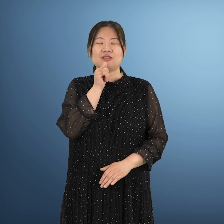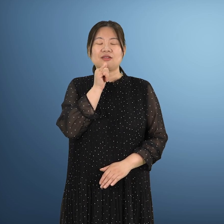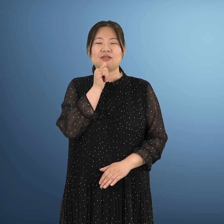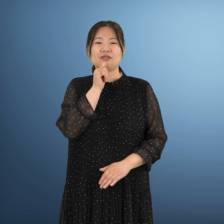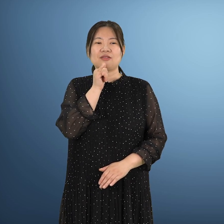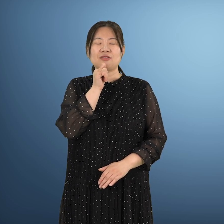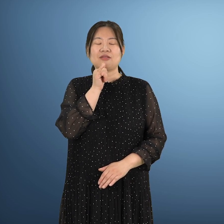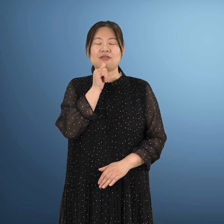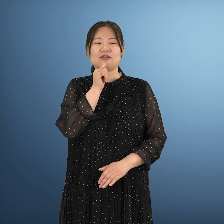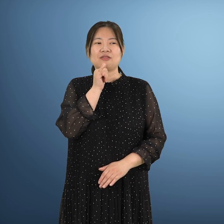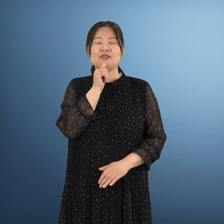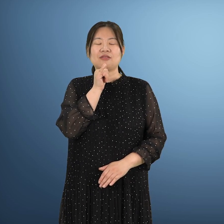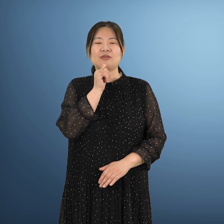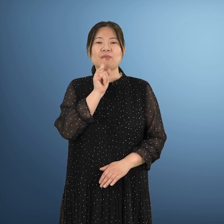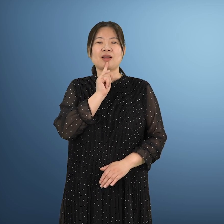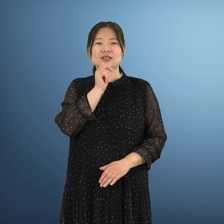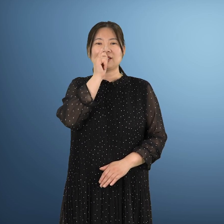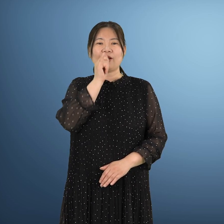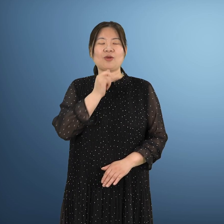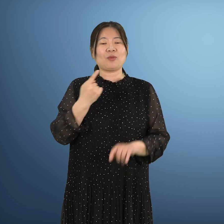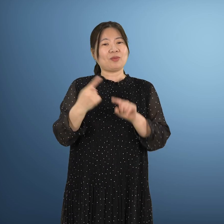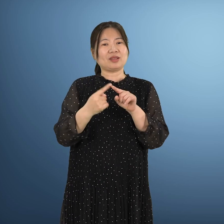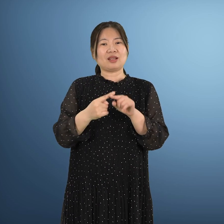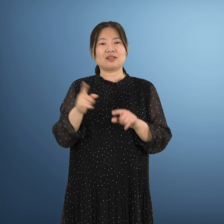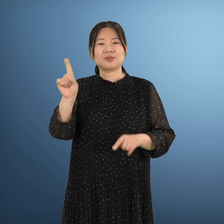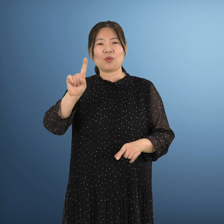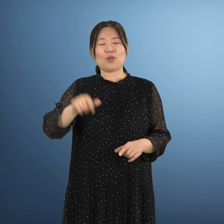이런 식구들이 있지 않습니까? 마찬가지예요.